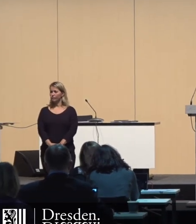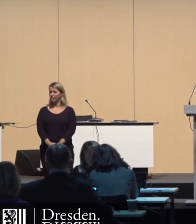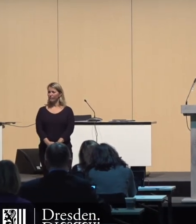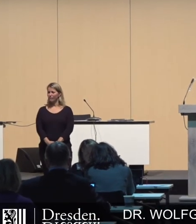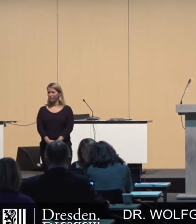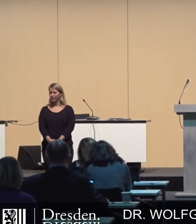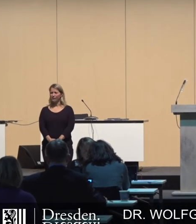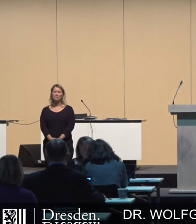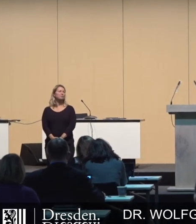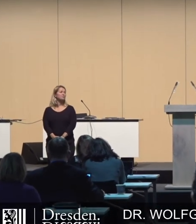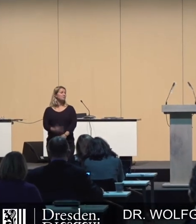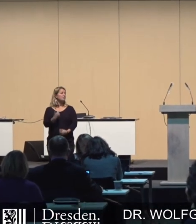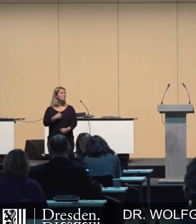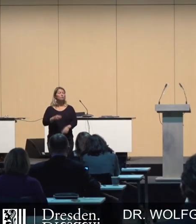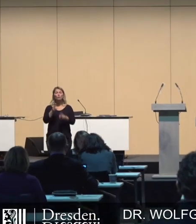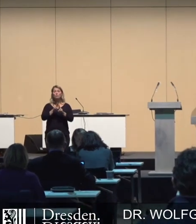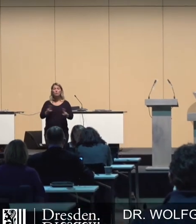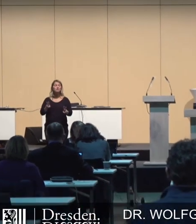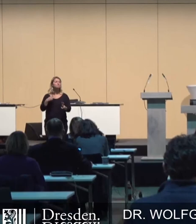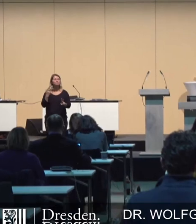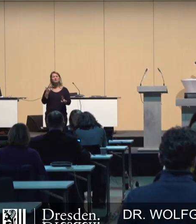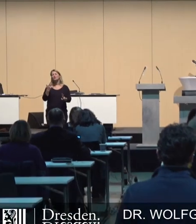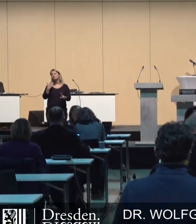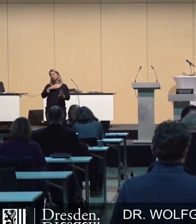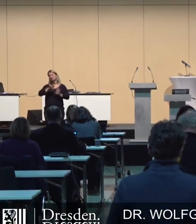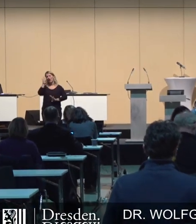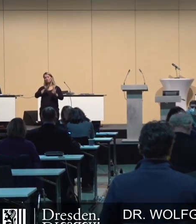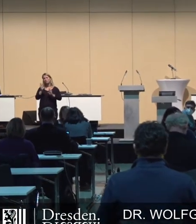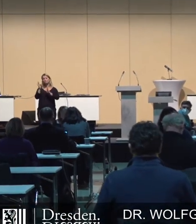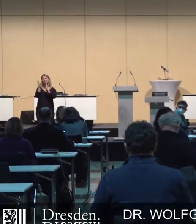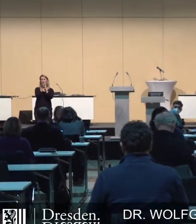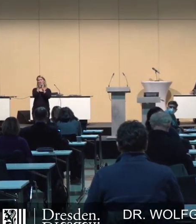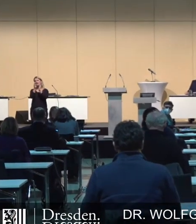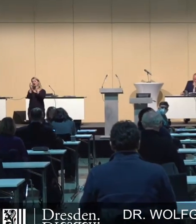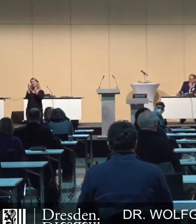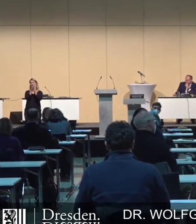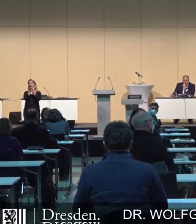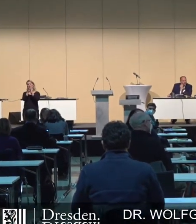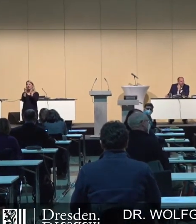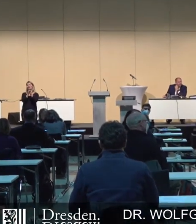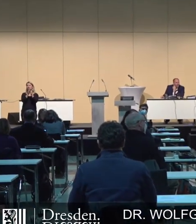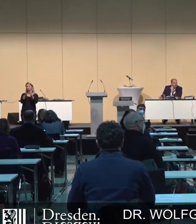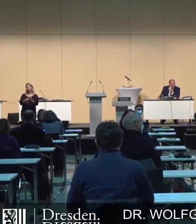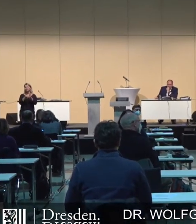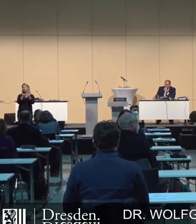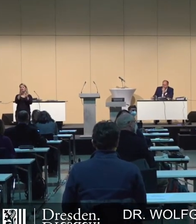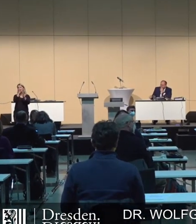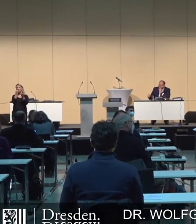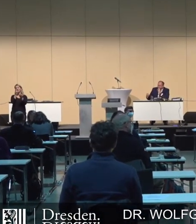Sehr geehrter Oberbürgermeister, wir beantragen punktweise Abstimmung zum Ergänzungsantrag der